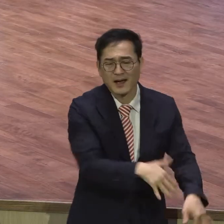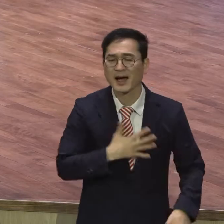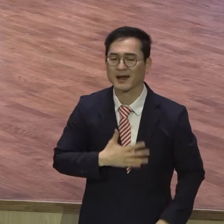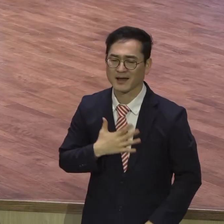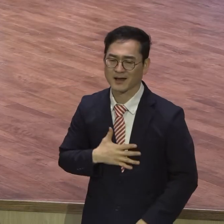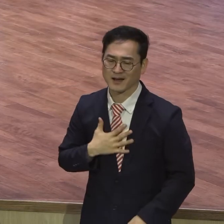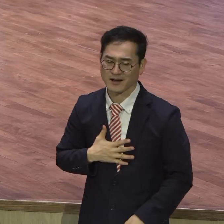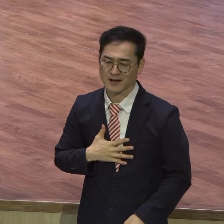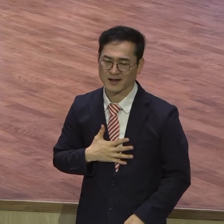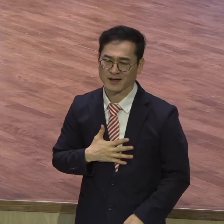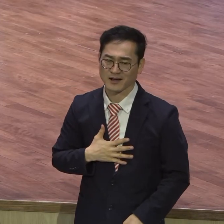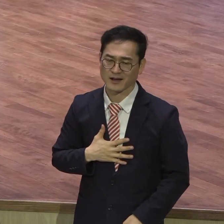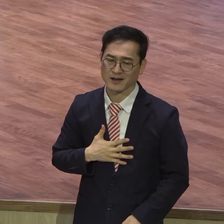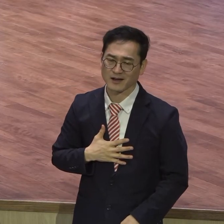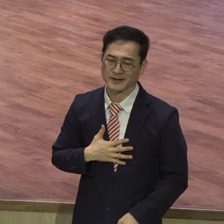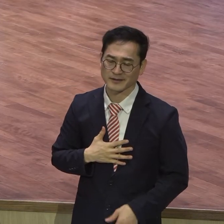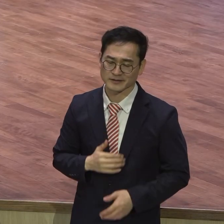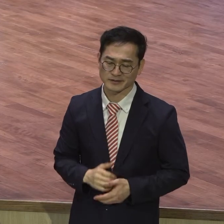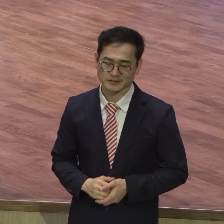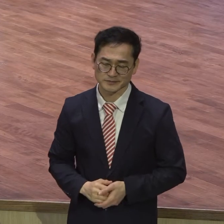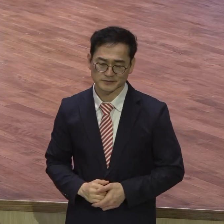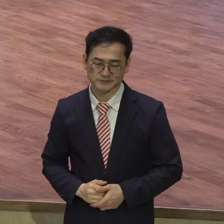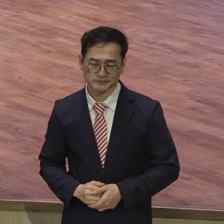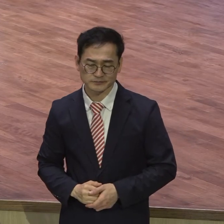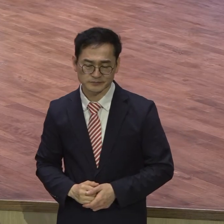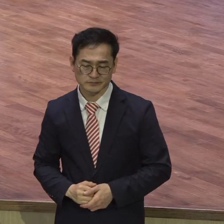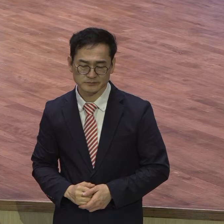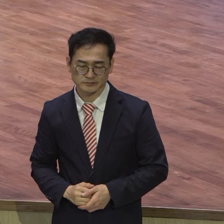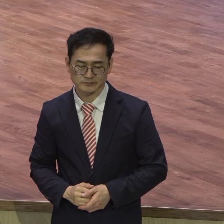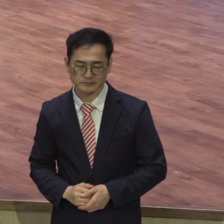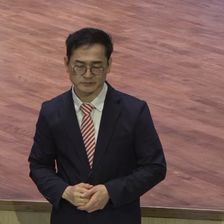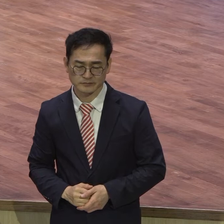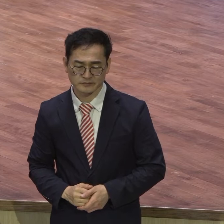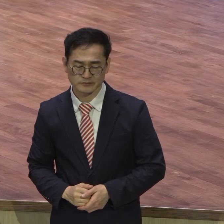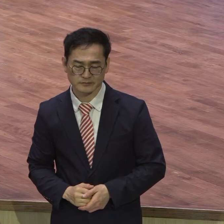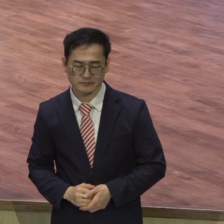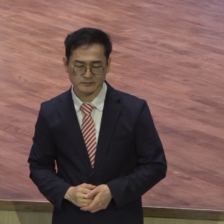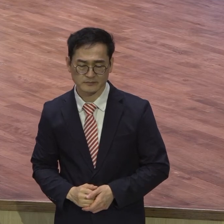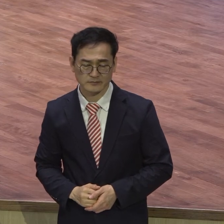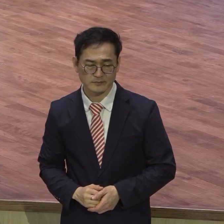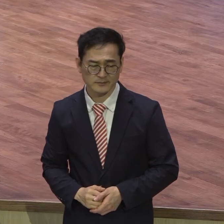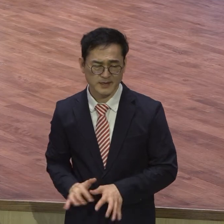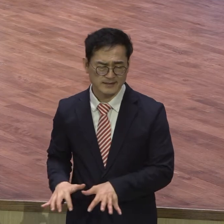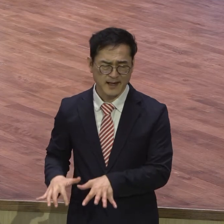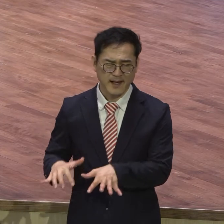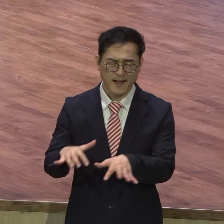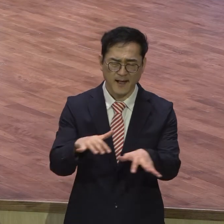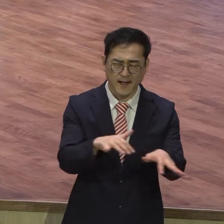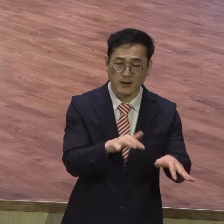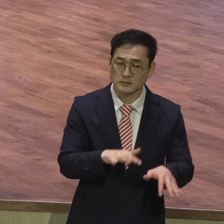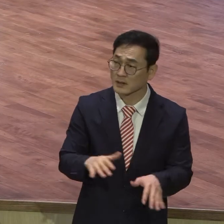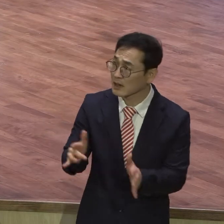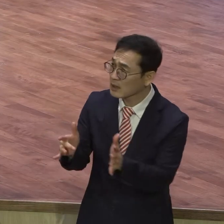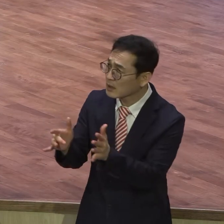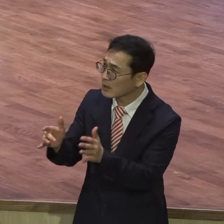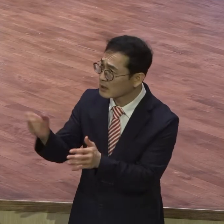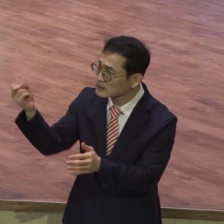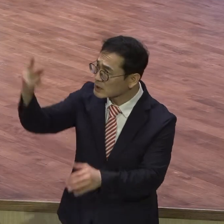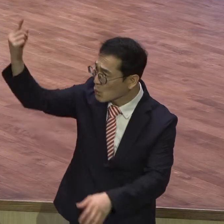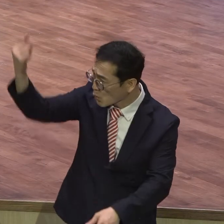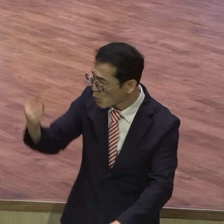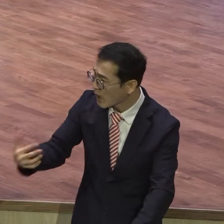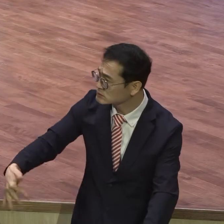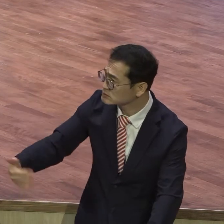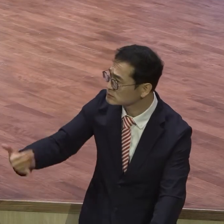있는 그 지옥입니다 거기에 왕노를 하는 것이 사단이에요 완전히 영원히 갇혀야 됩니다 그래서 귀신들이 아직 정말